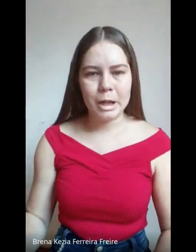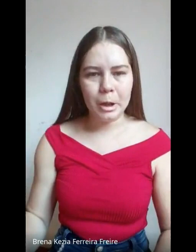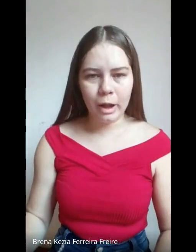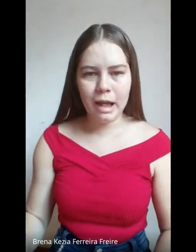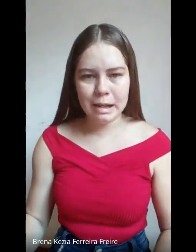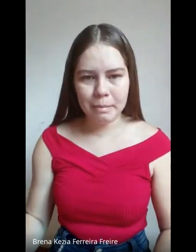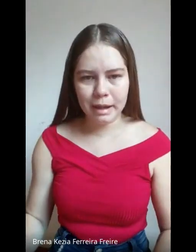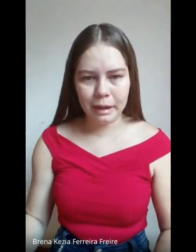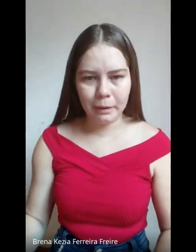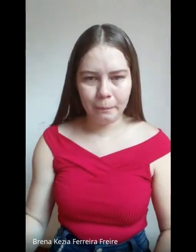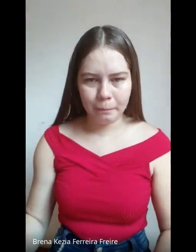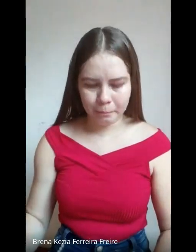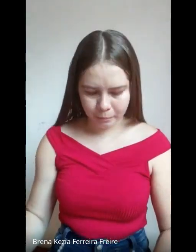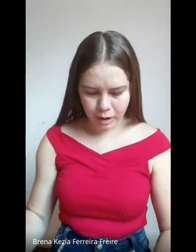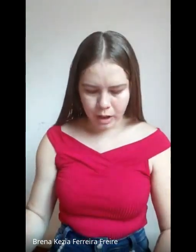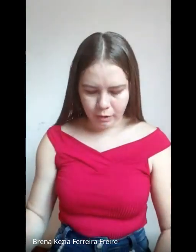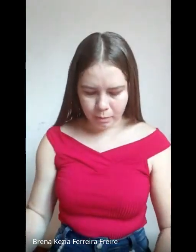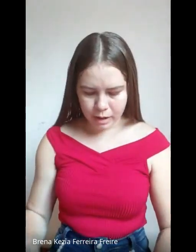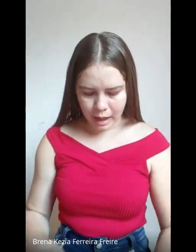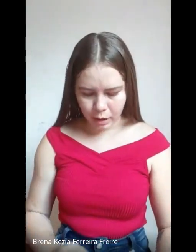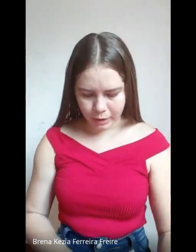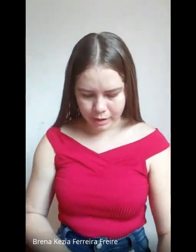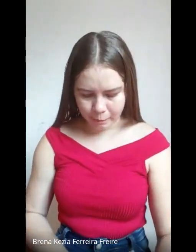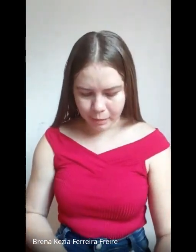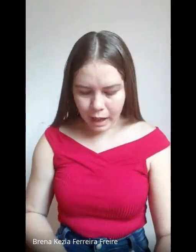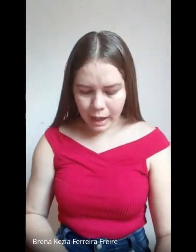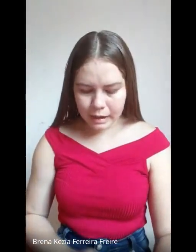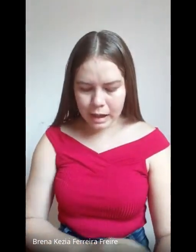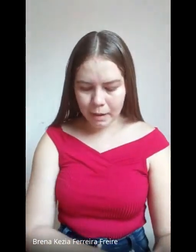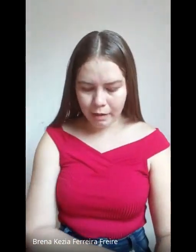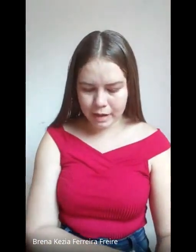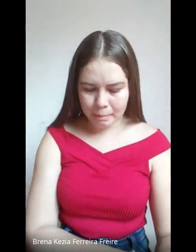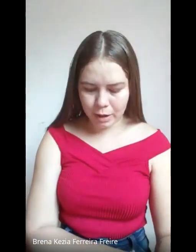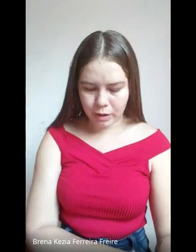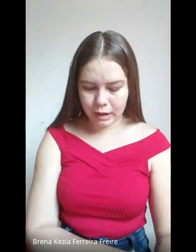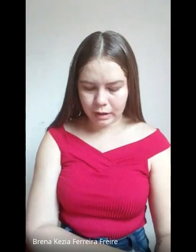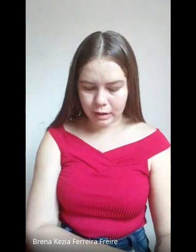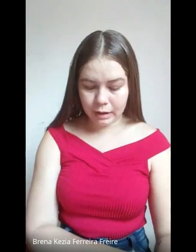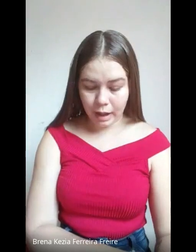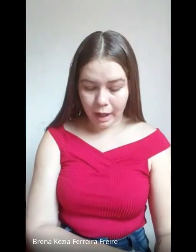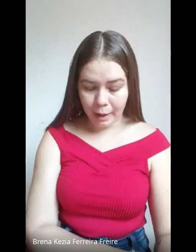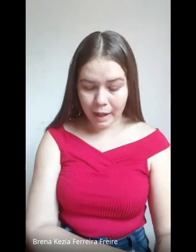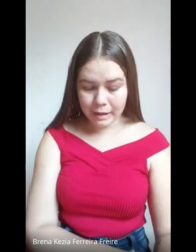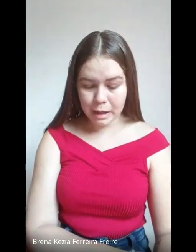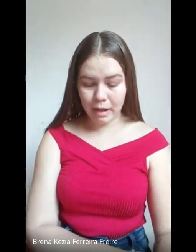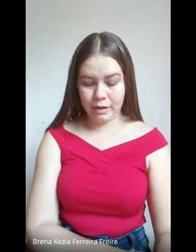Ok, Isabelle. Vamos lá, dois. Entre as palavras abaixo, entre as palavras